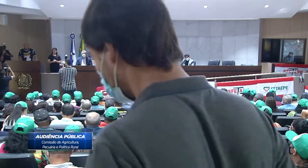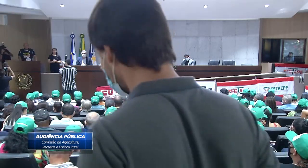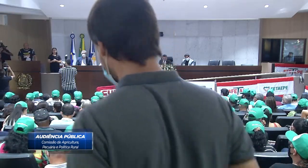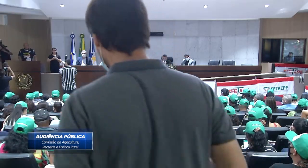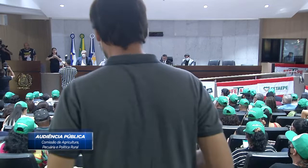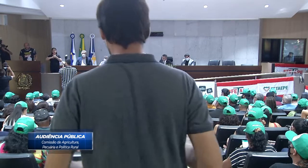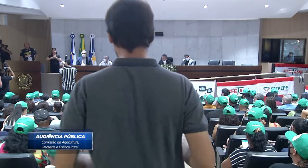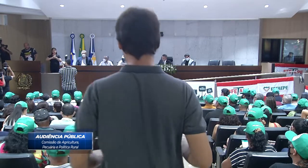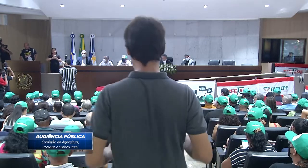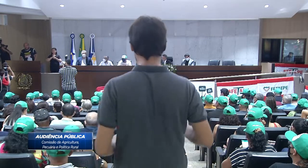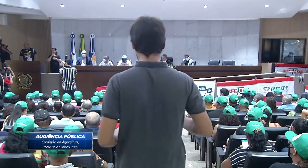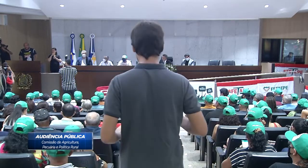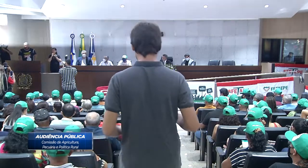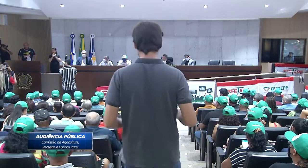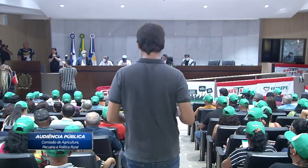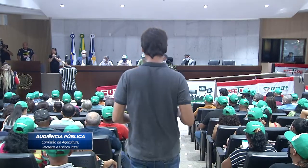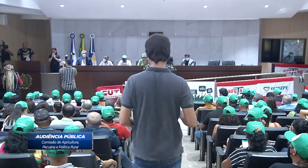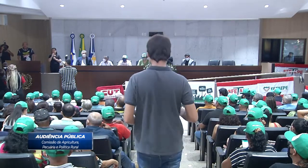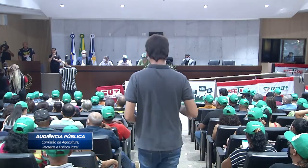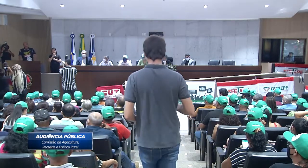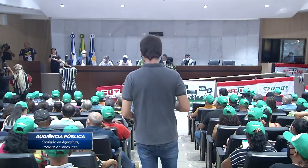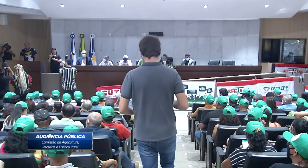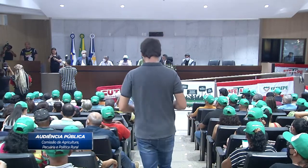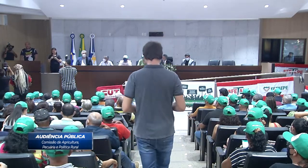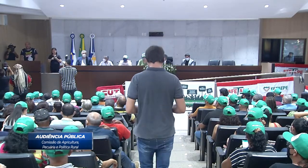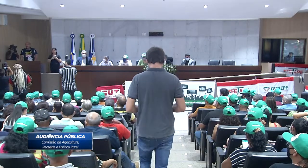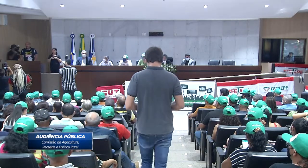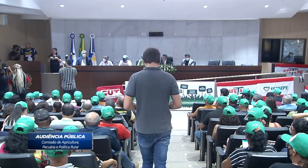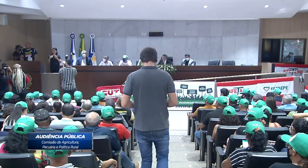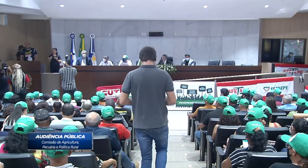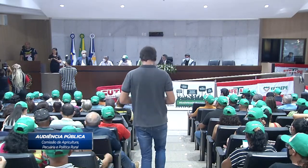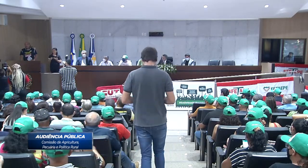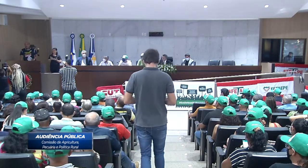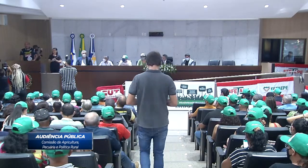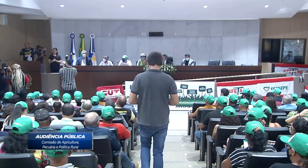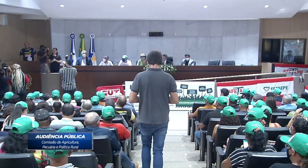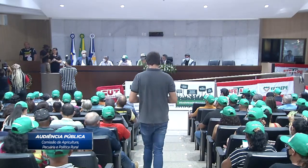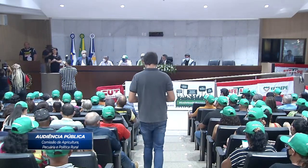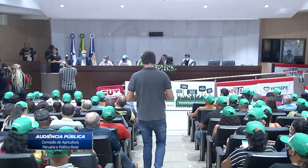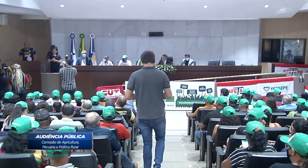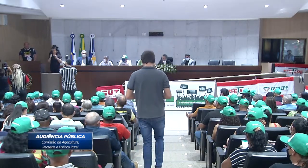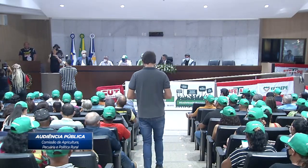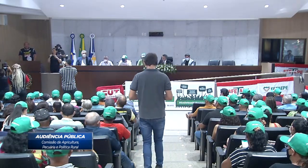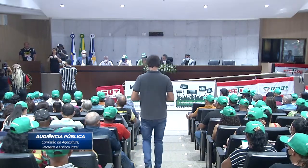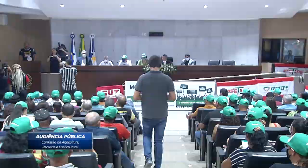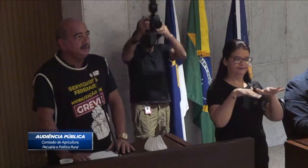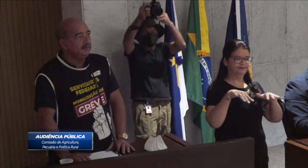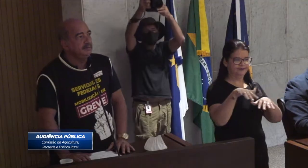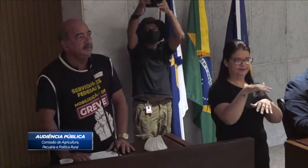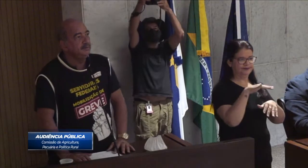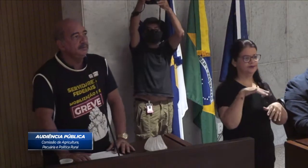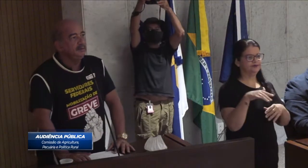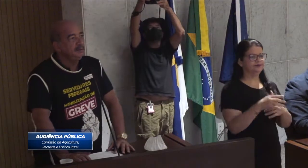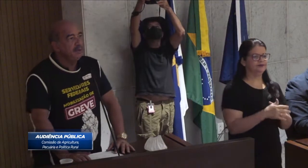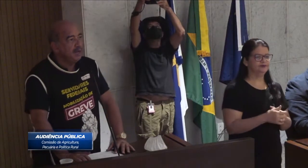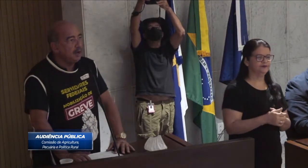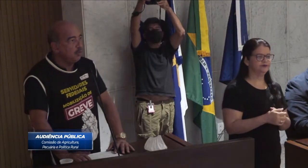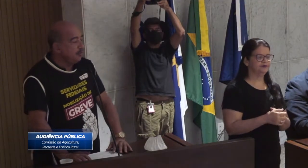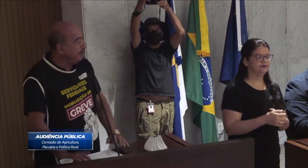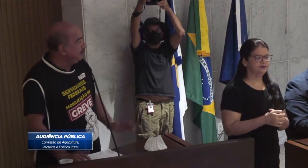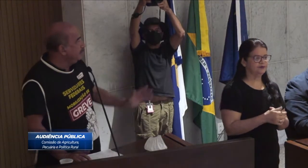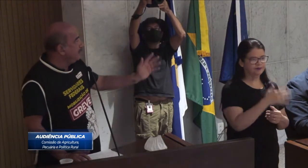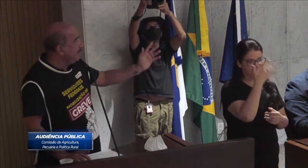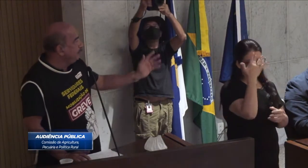Cumprimentar aqui o companheiro Doriel, né, por essa grande audiência pública, né?